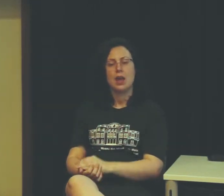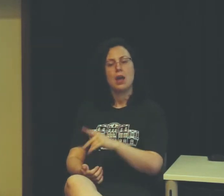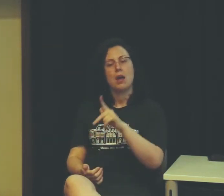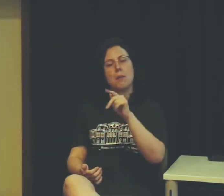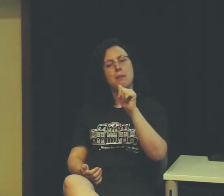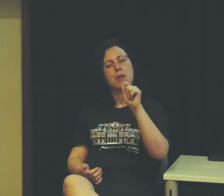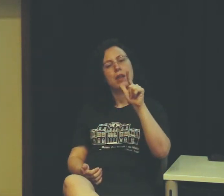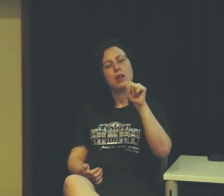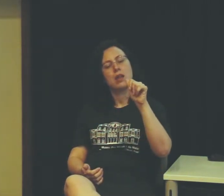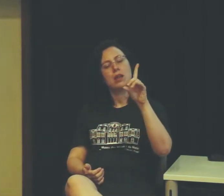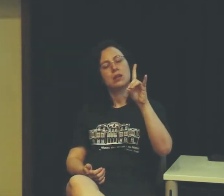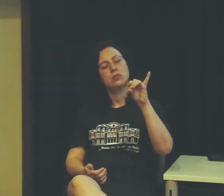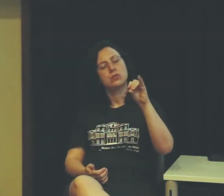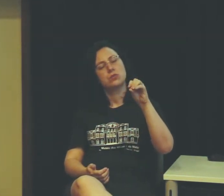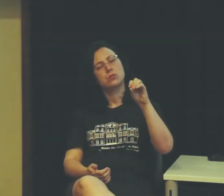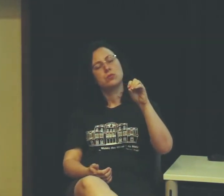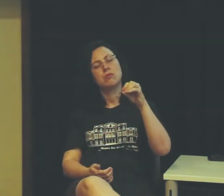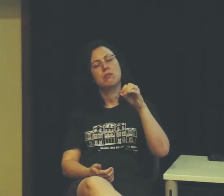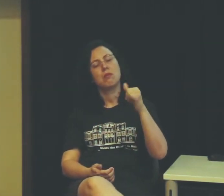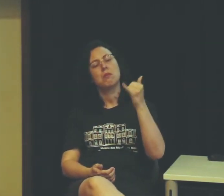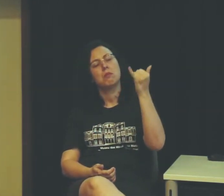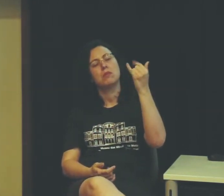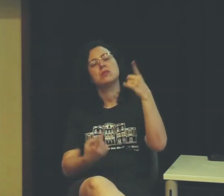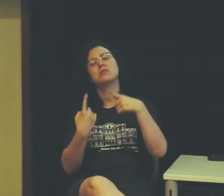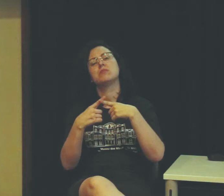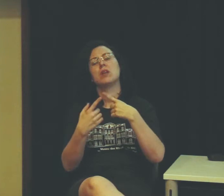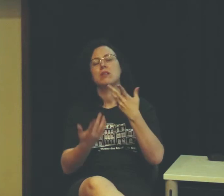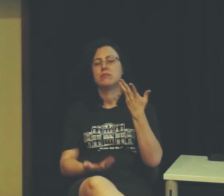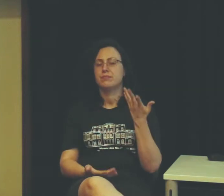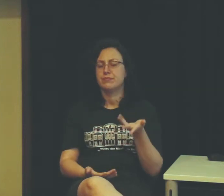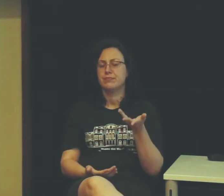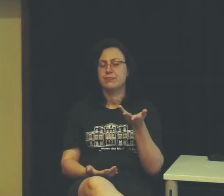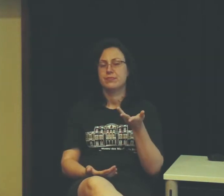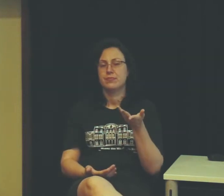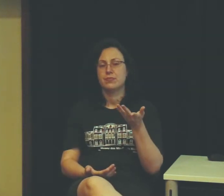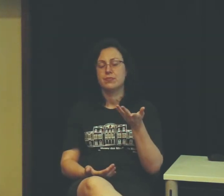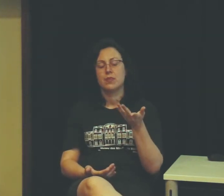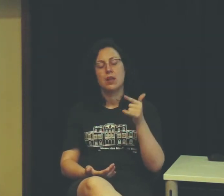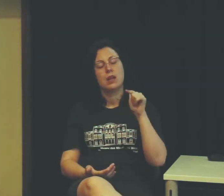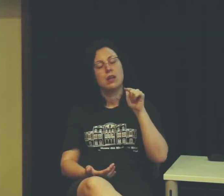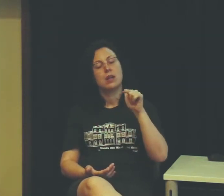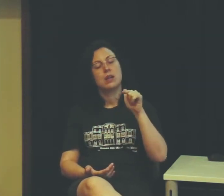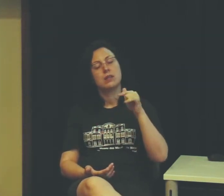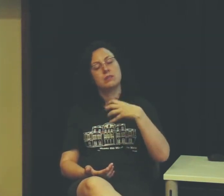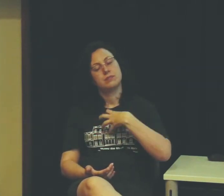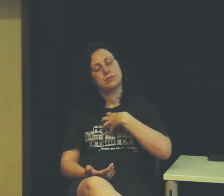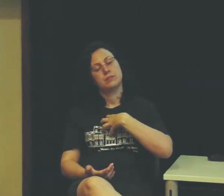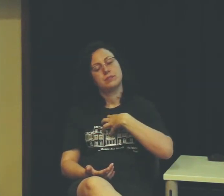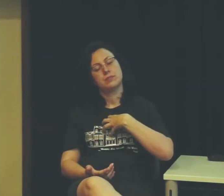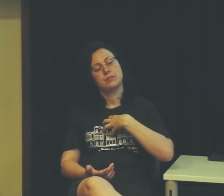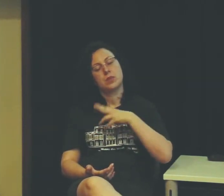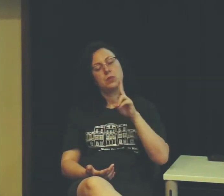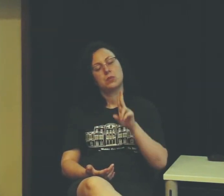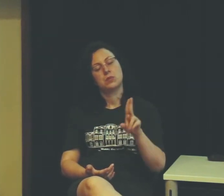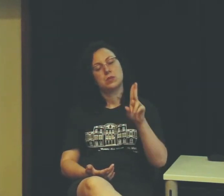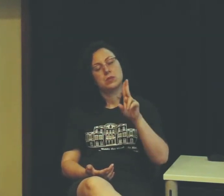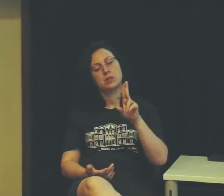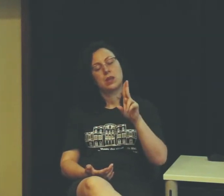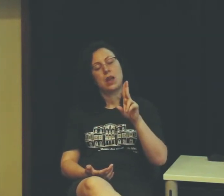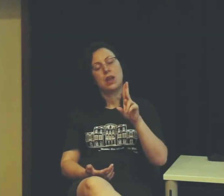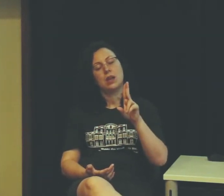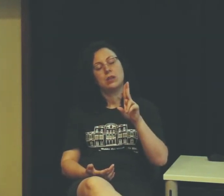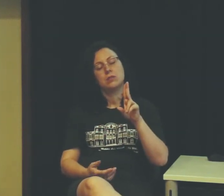em termos científicos? Em termos científicos, principalmente, o paládio é muito utilizado como isso daqui, um